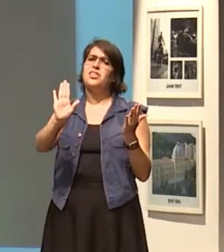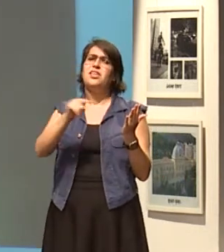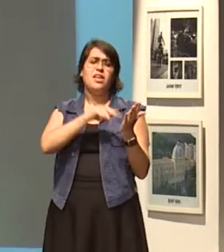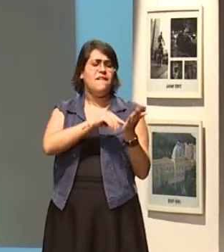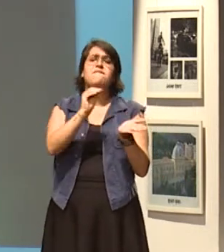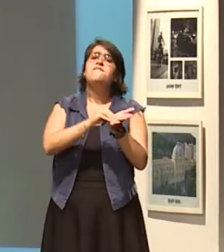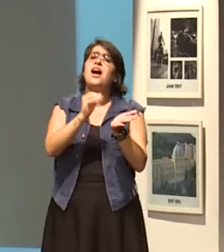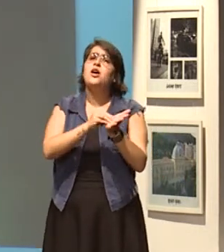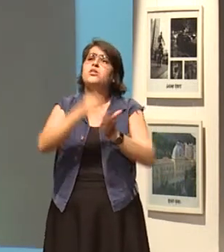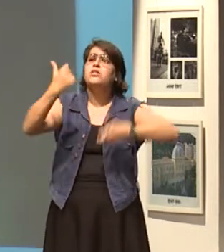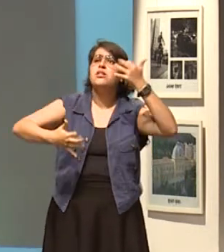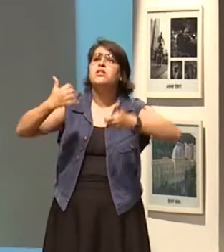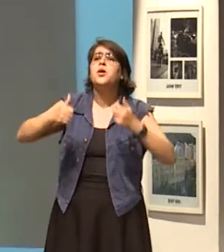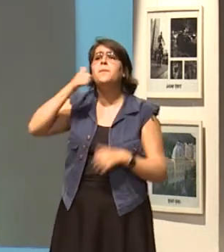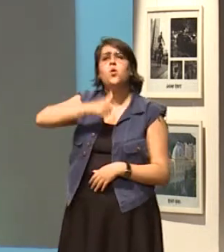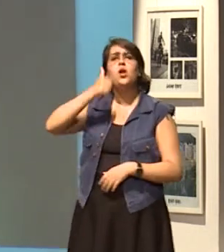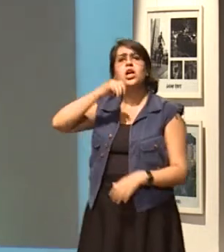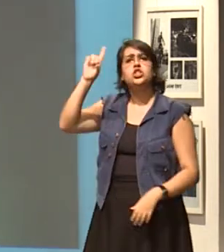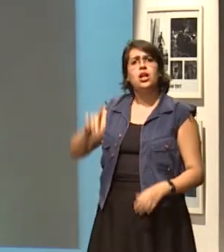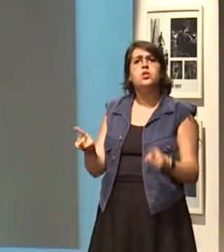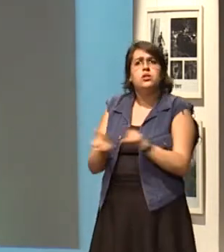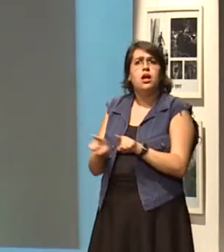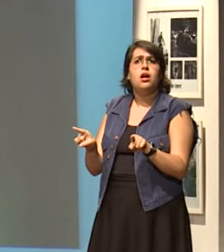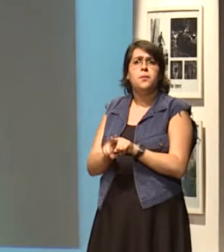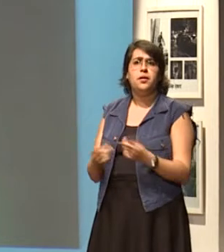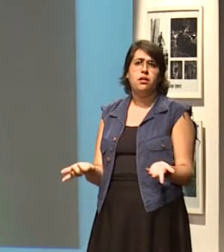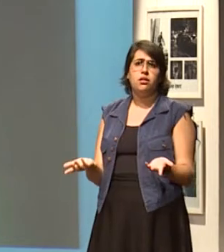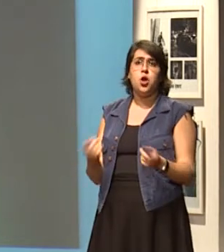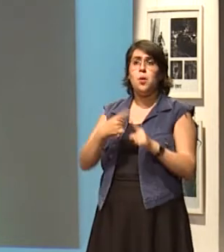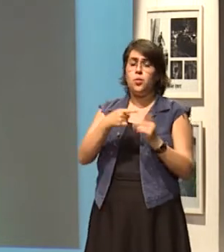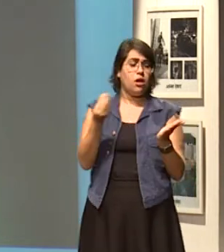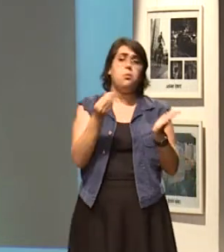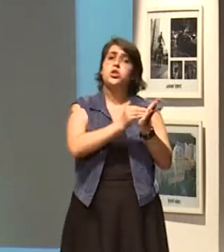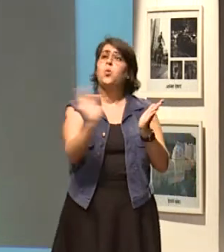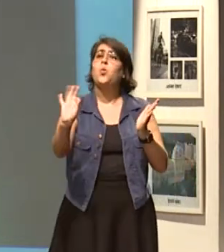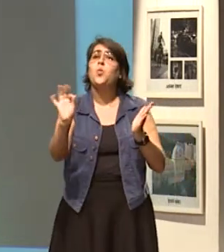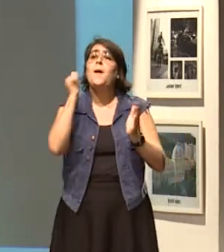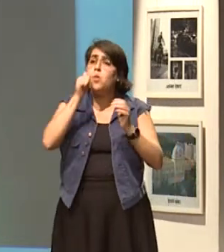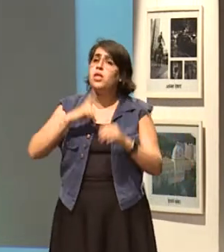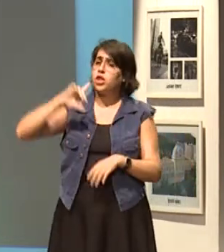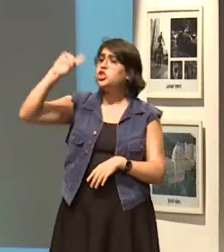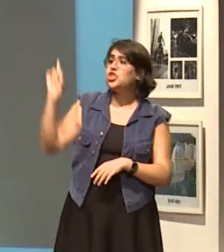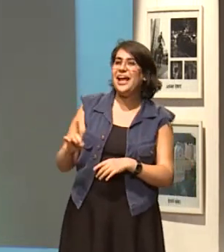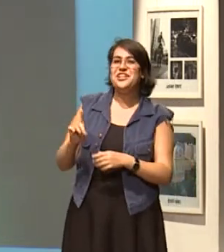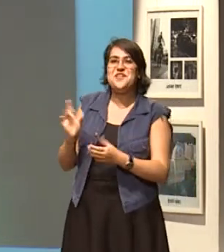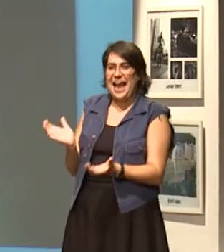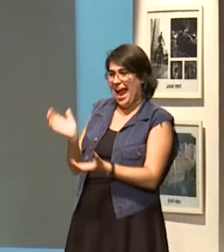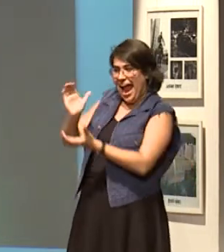e parou e refletiu, não, mas espera aí, e as mulheres? E os direitos das mulheres? Por que não tem nenhuma referência ao